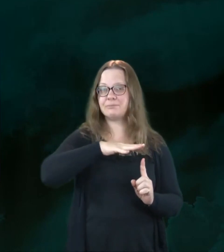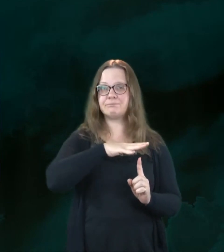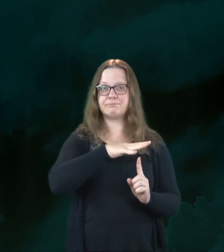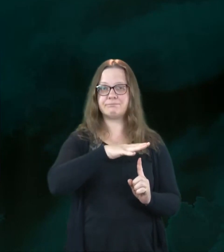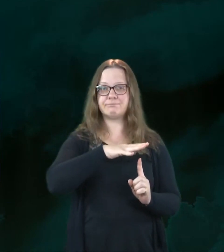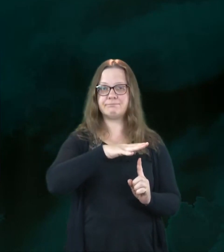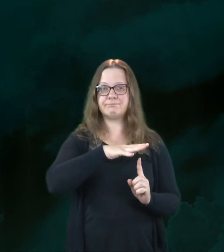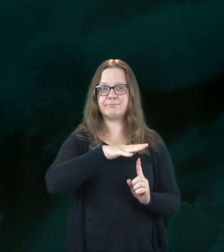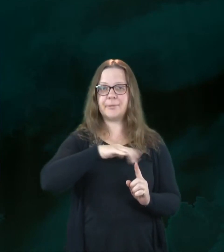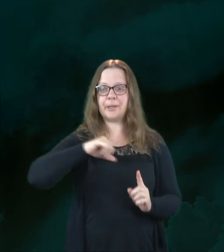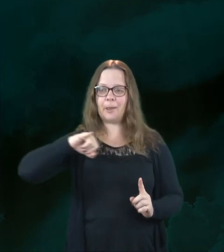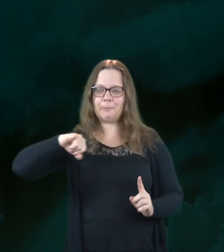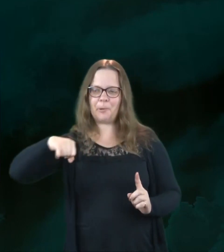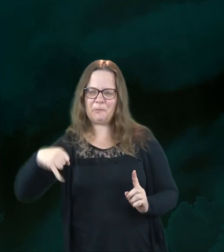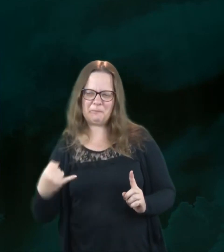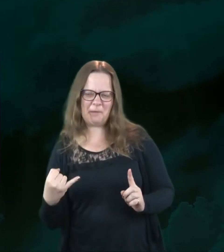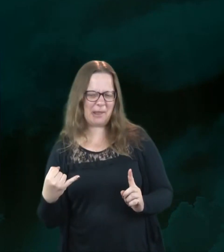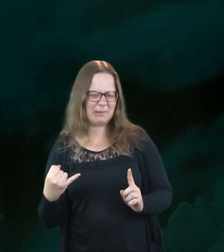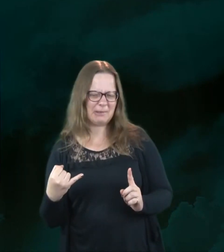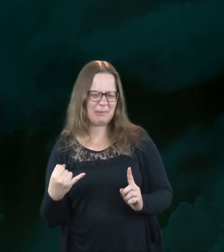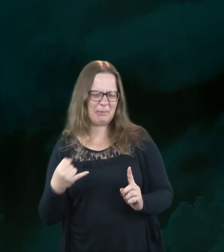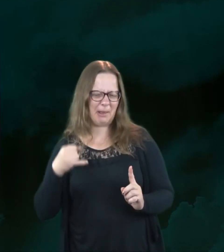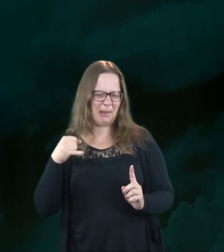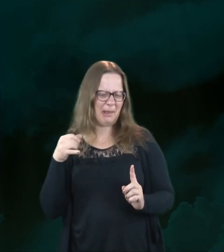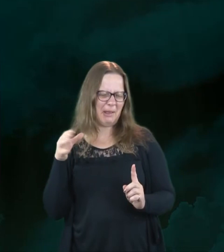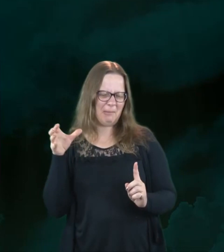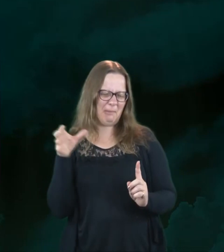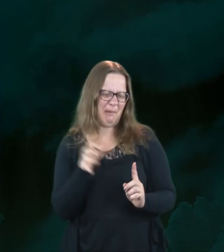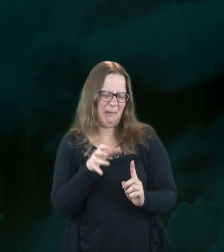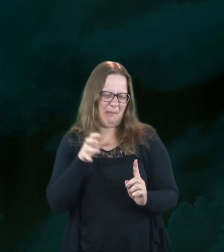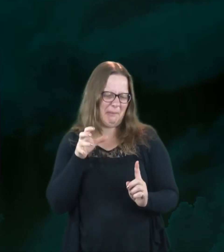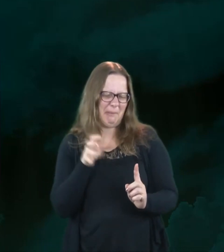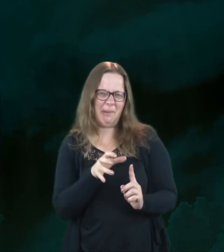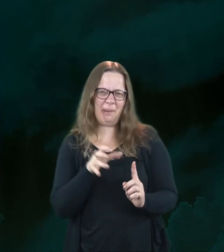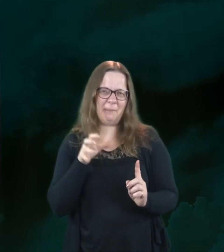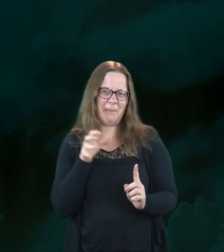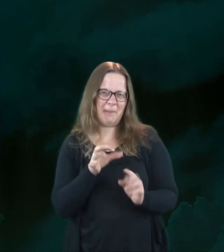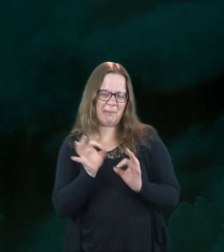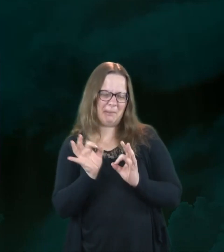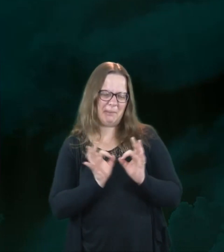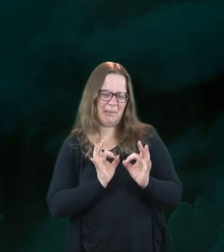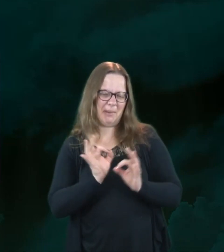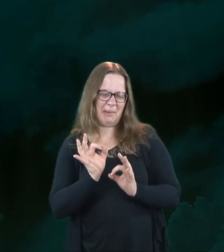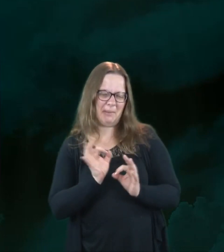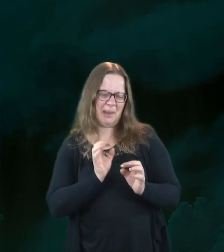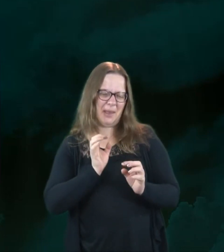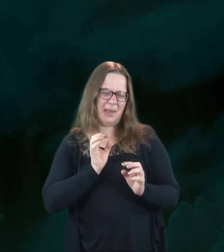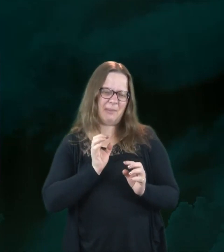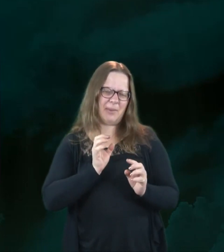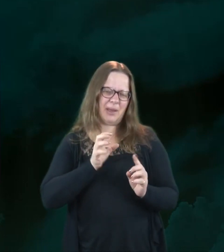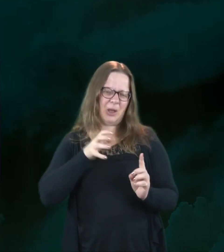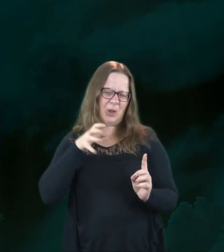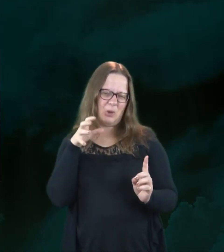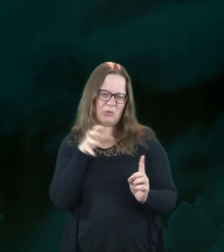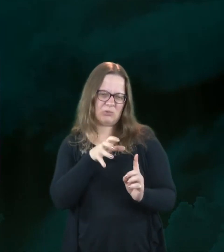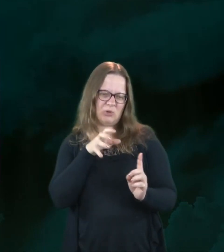na mão. Ele vai fazer do homem o que ele quer. E vocês sabem que em João capítulo 10, Jesus disse: eu